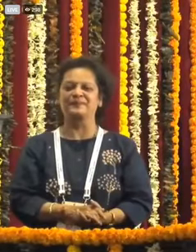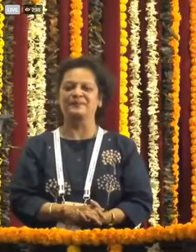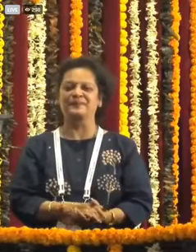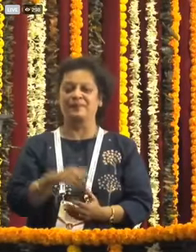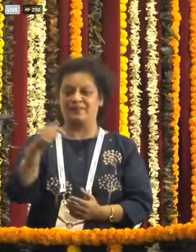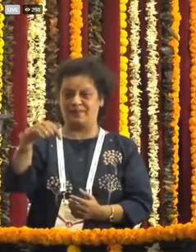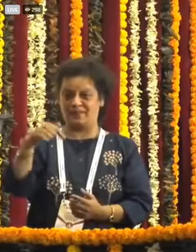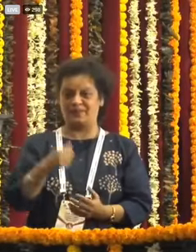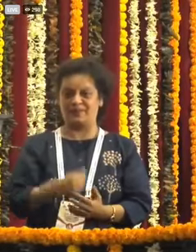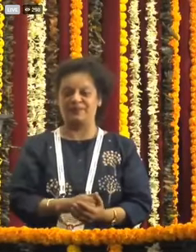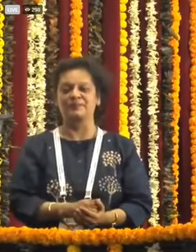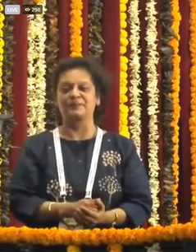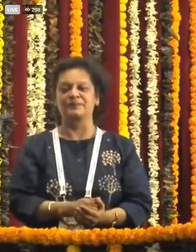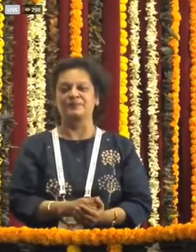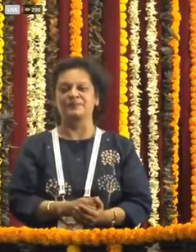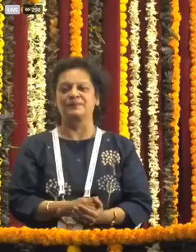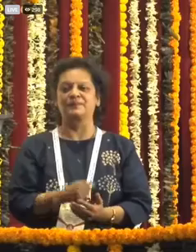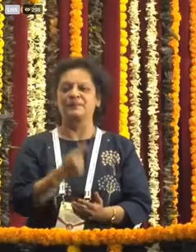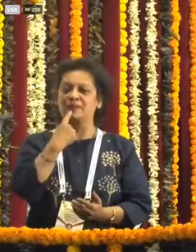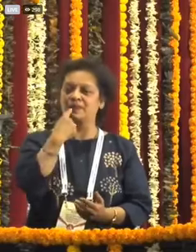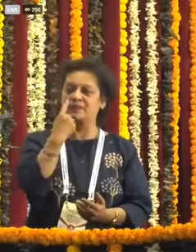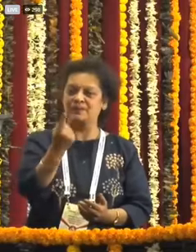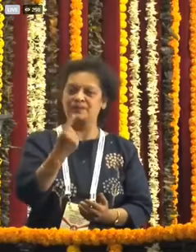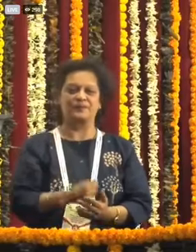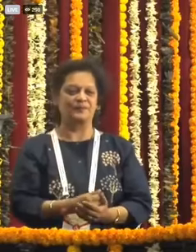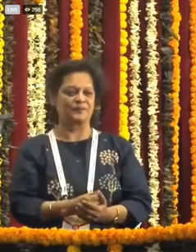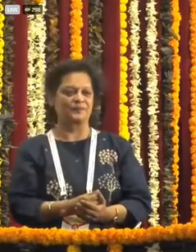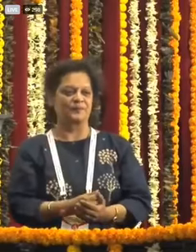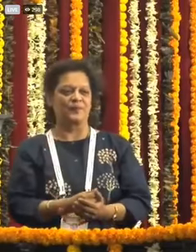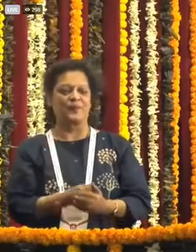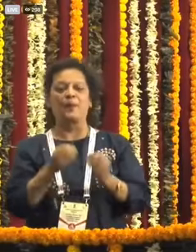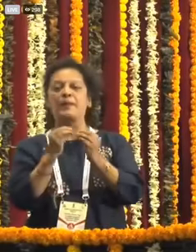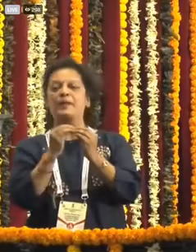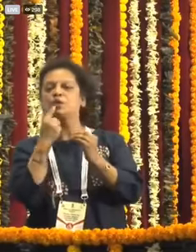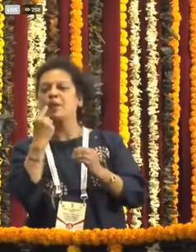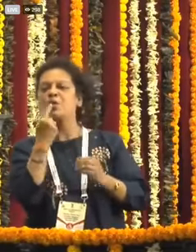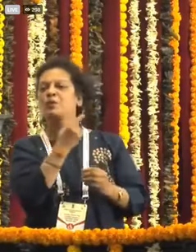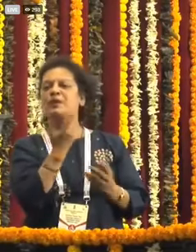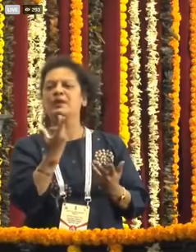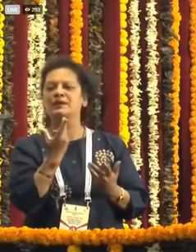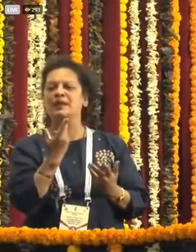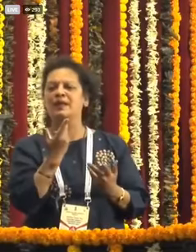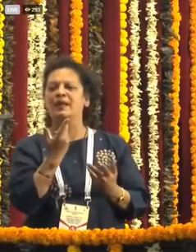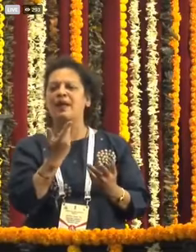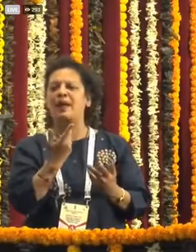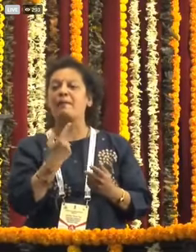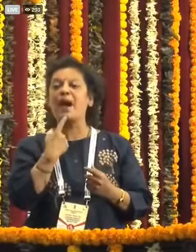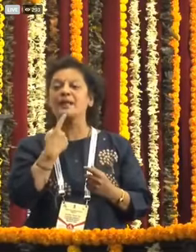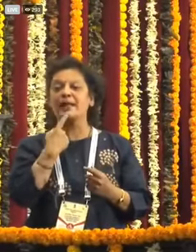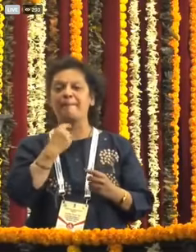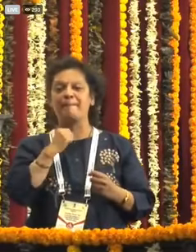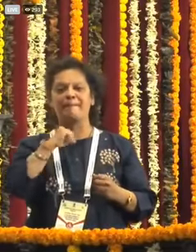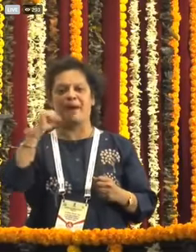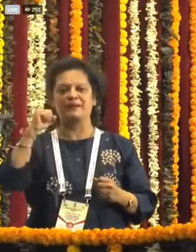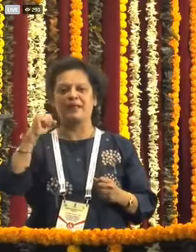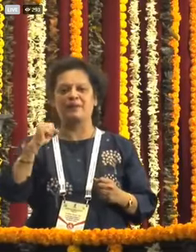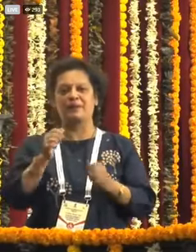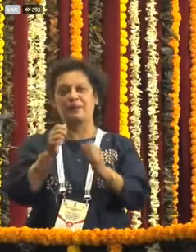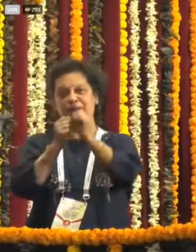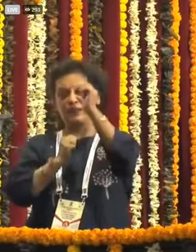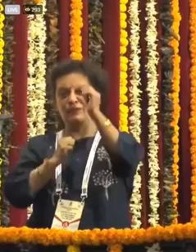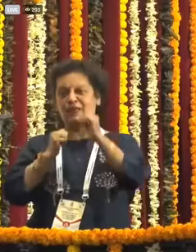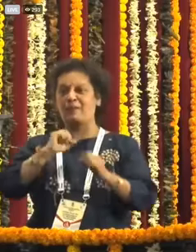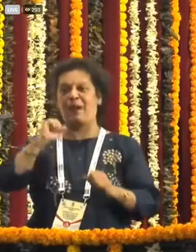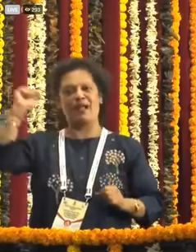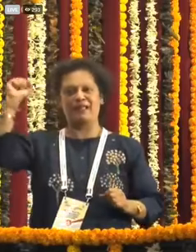आणि मी आपल्याला एवढंच सांगेन, मगाशी बच्चूभाऊंनी बाळासाहेबांची आठवण काढली, हिंदुहृदय